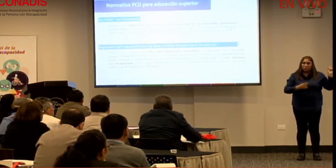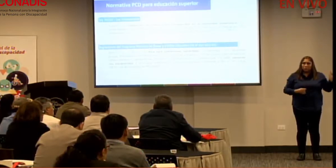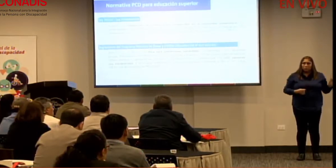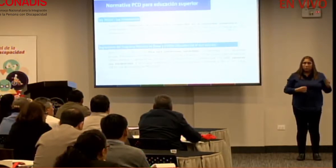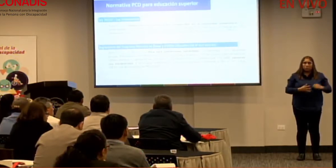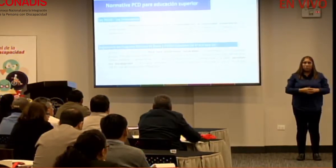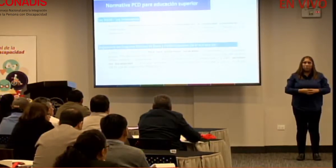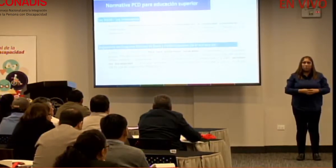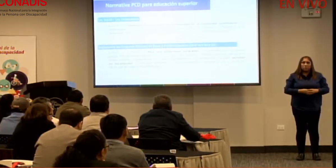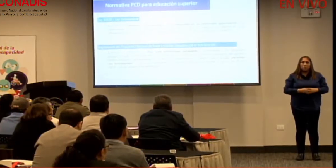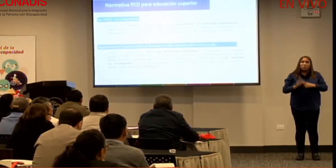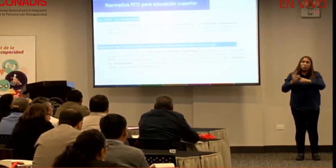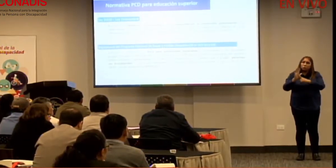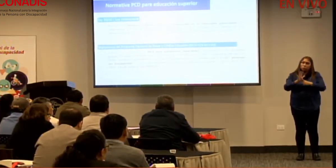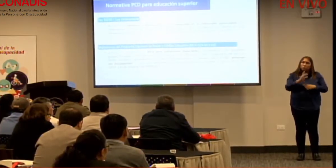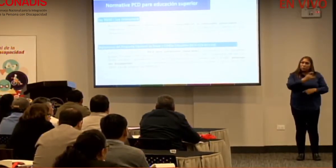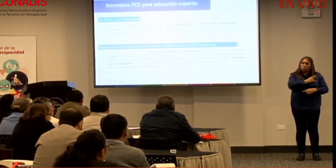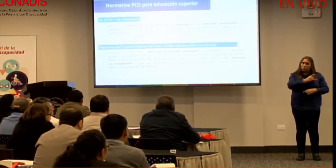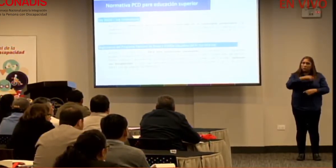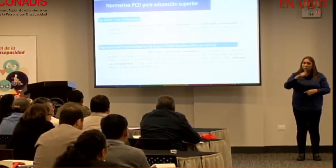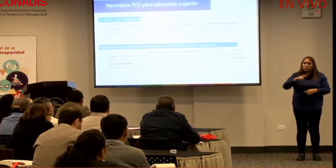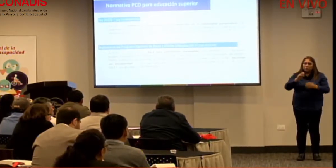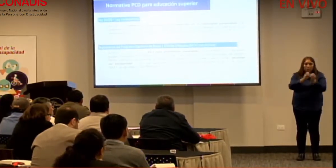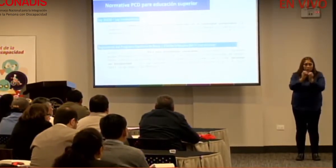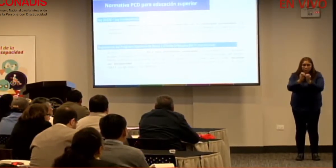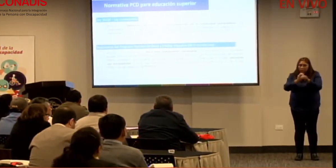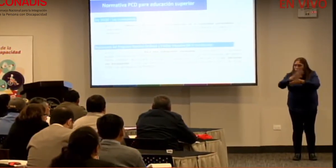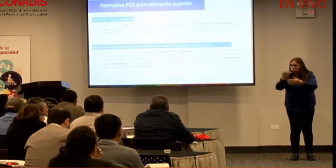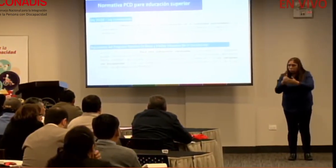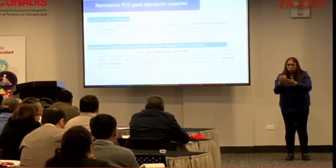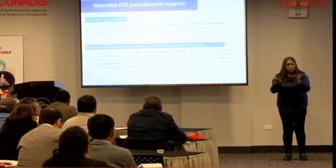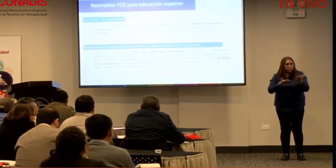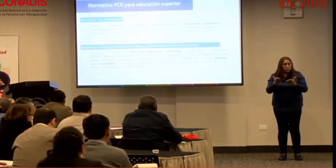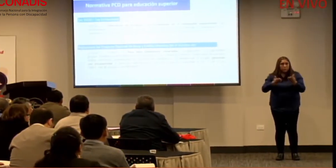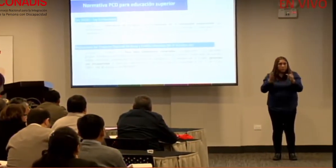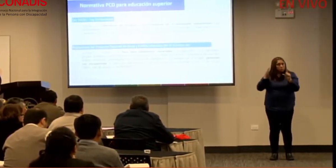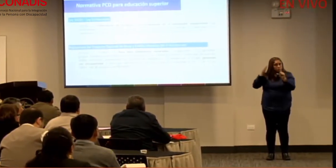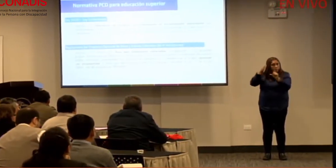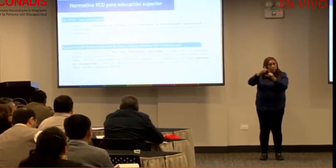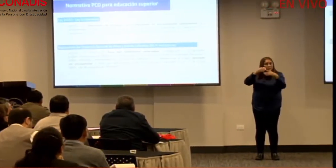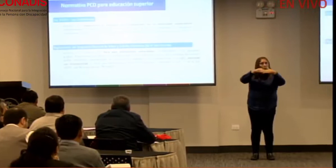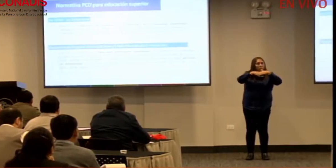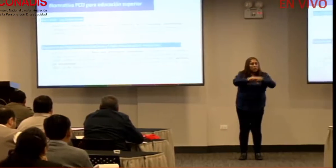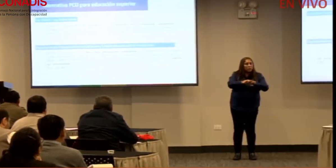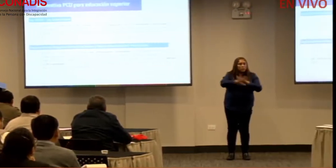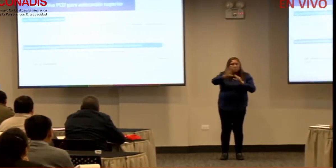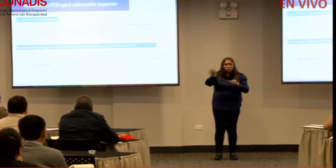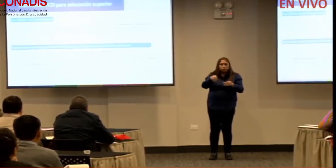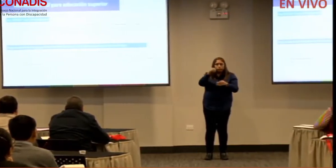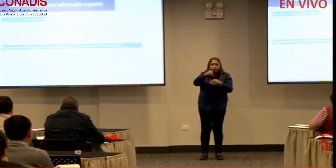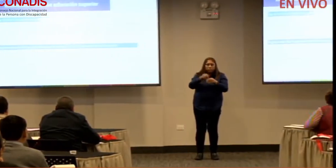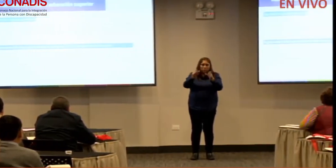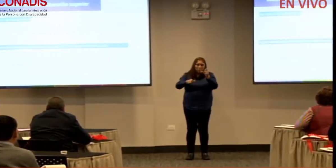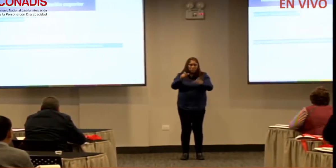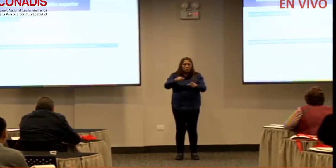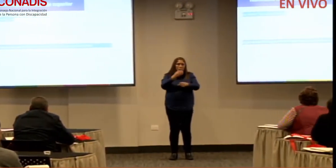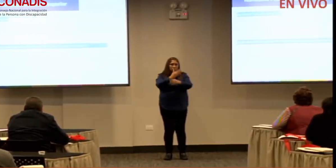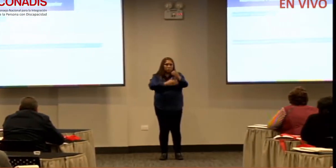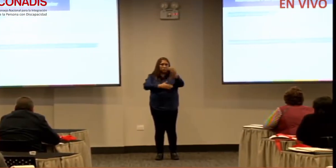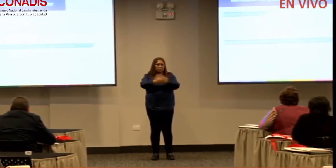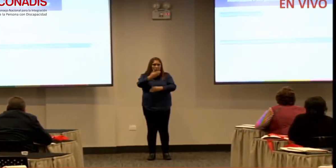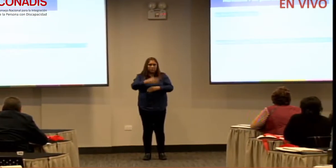Y nos señala que las universidades deben implementar todos los servicios que brindan considerando la integración a la comunidad universitaria de las personas con